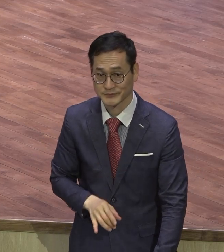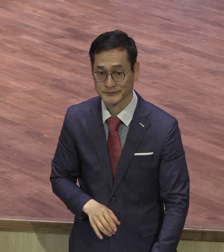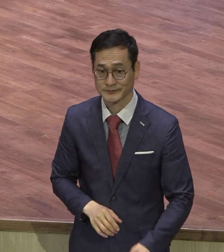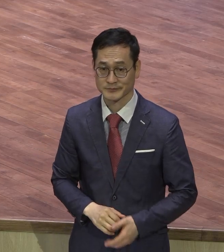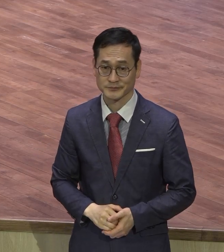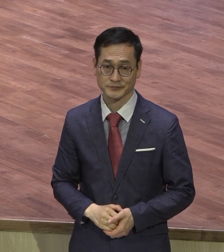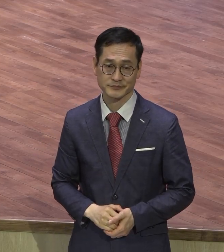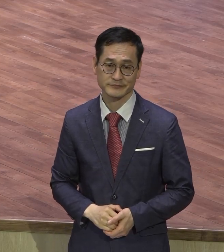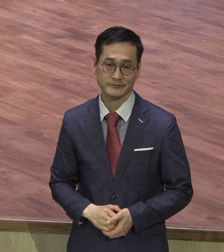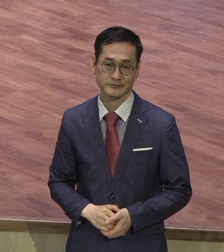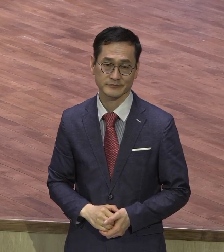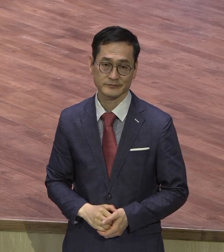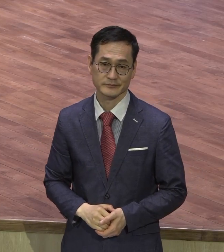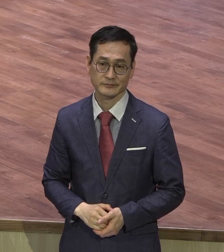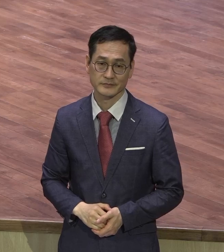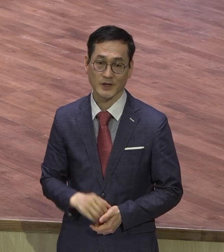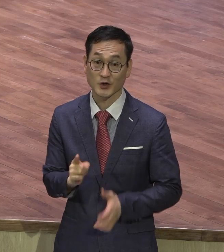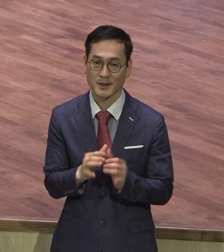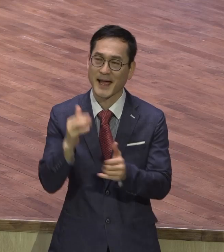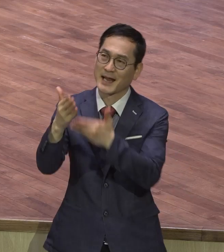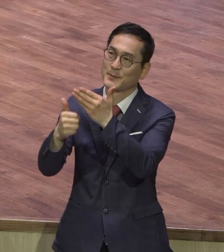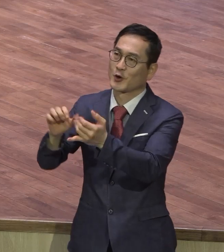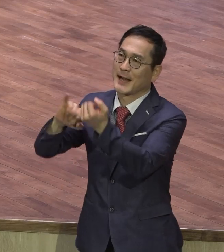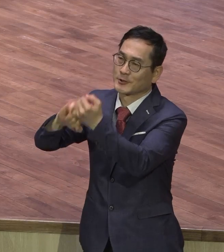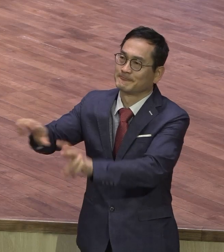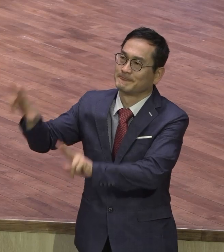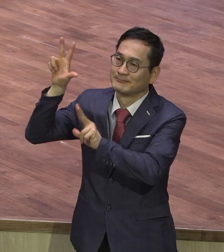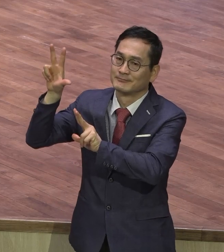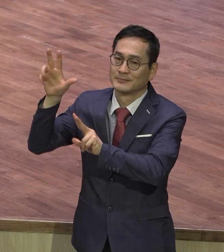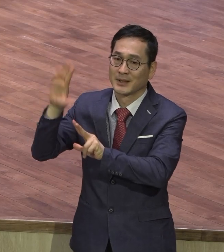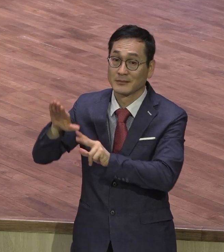어떤 분은요 하나님 약속을 딱 해놓고 딴 데 도망가 버리고